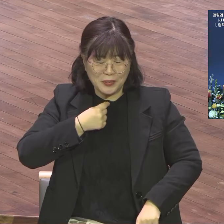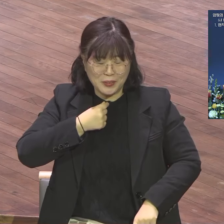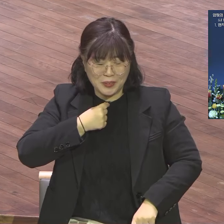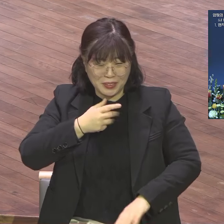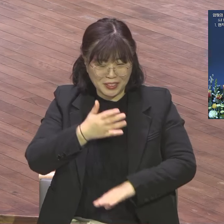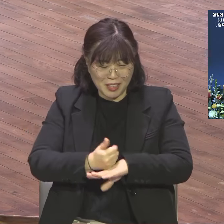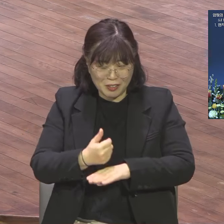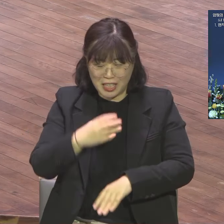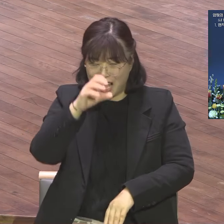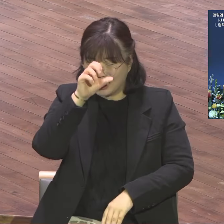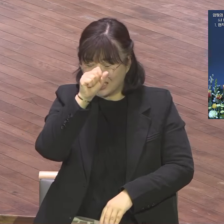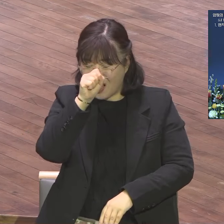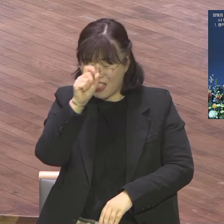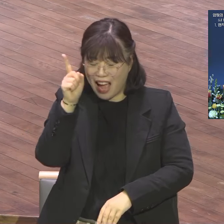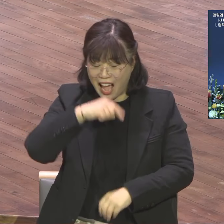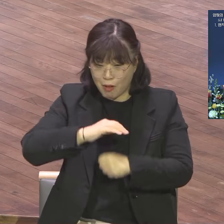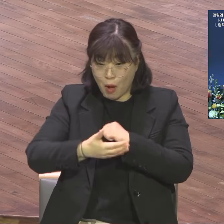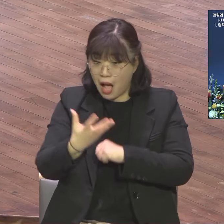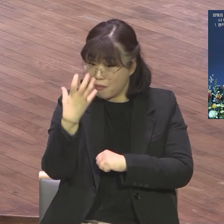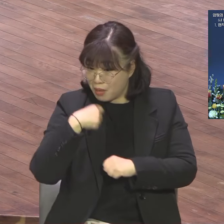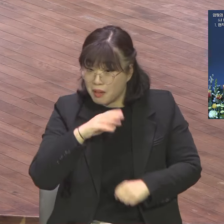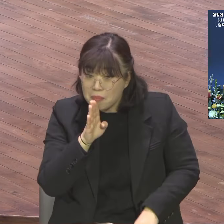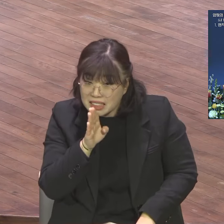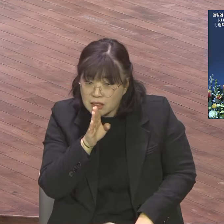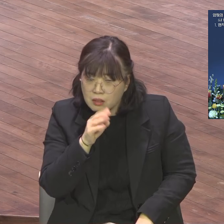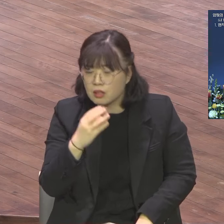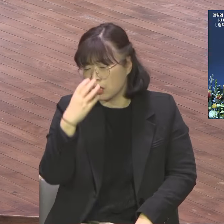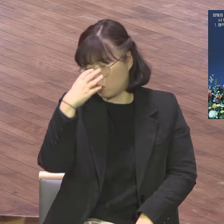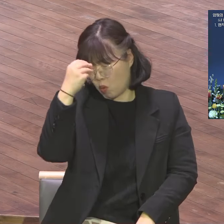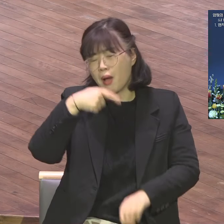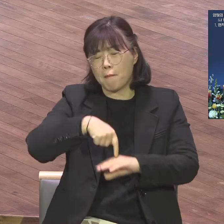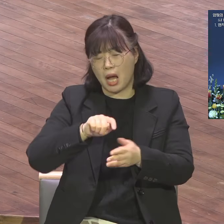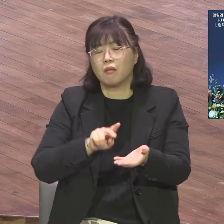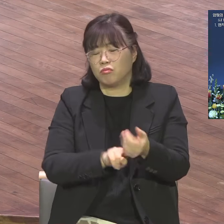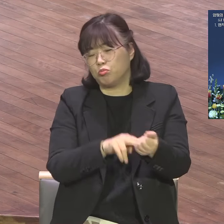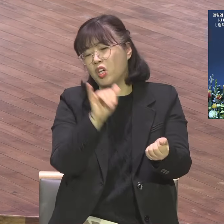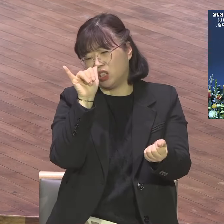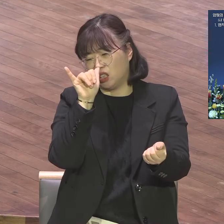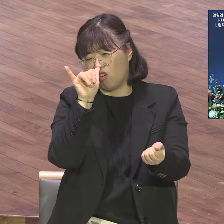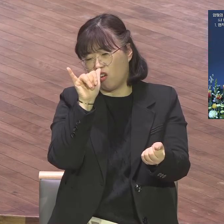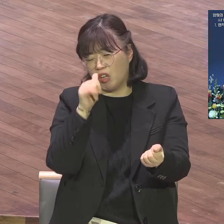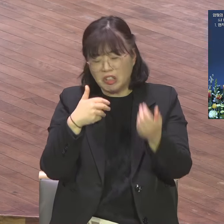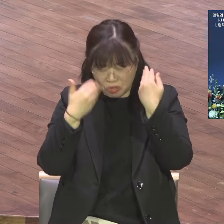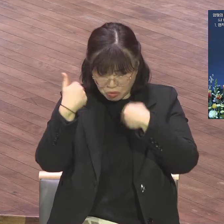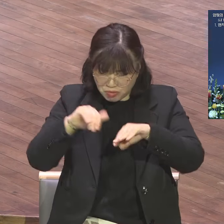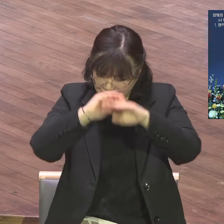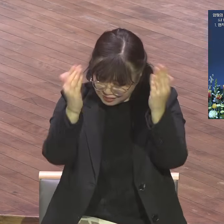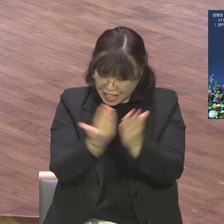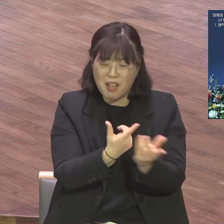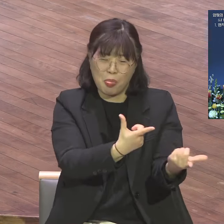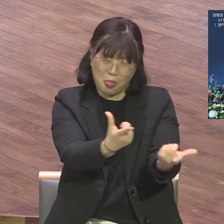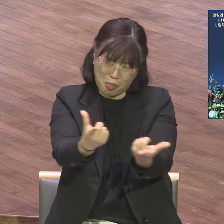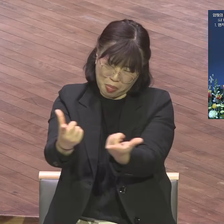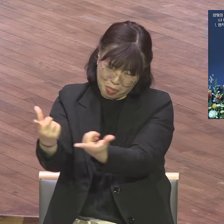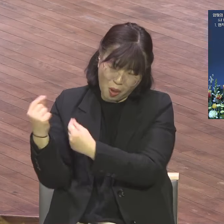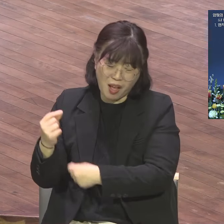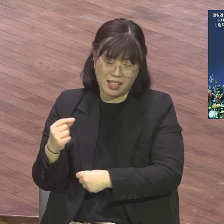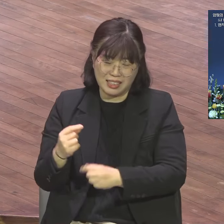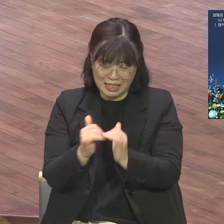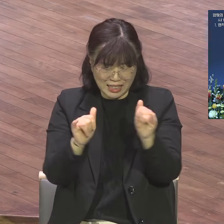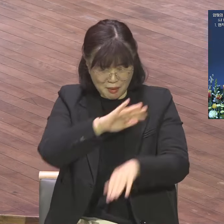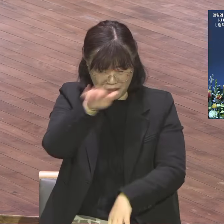후손이잖아요. 아담의 후손이잖아요. 교만이 있어요. 누구나 이 교만. 노력 안